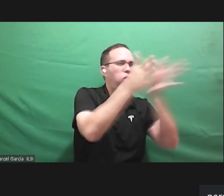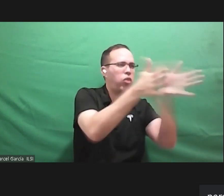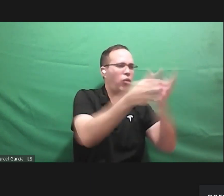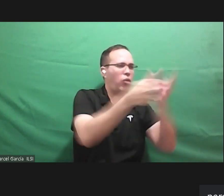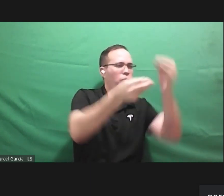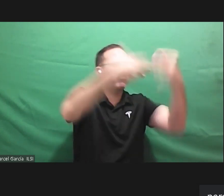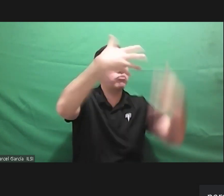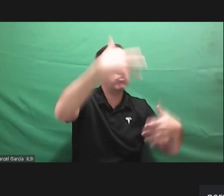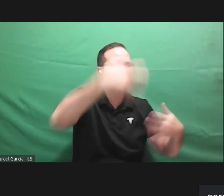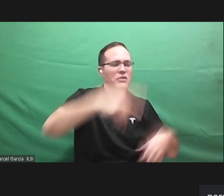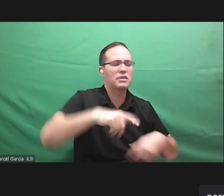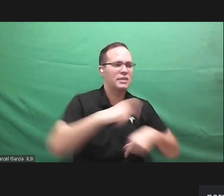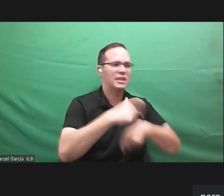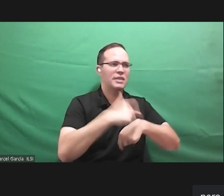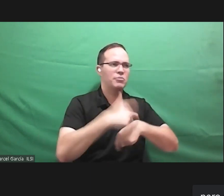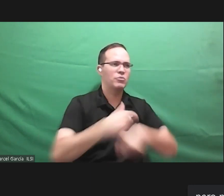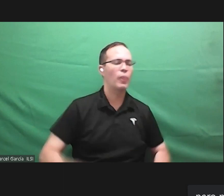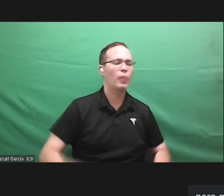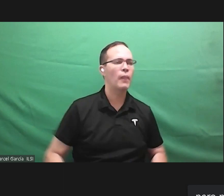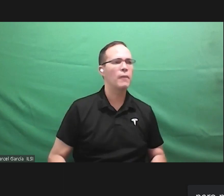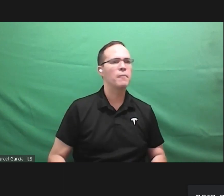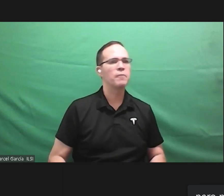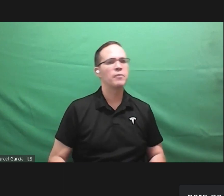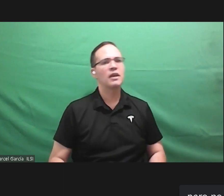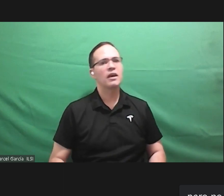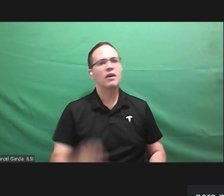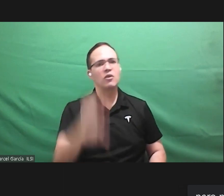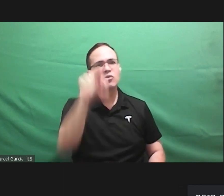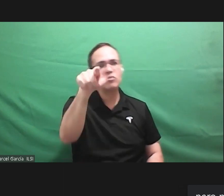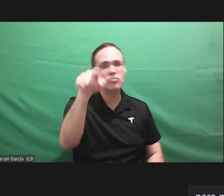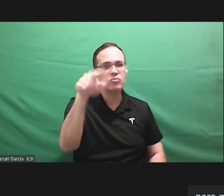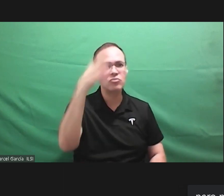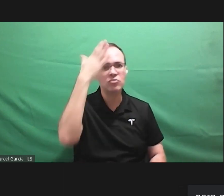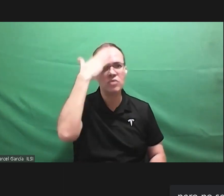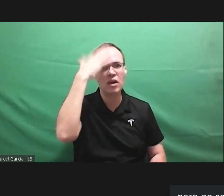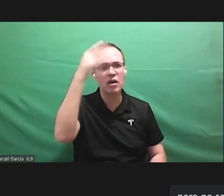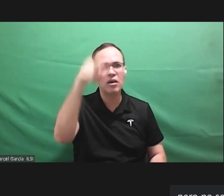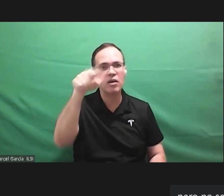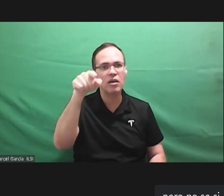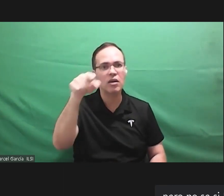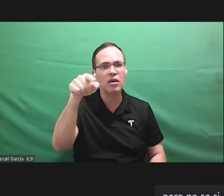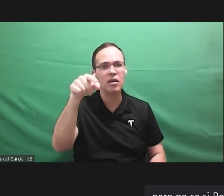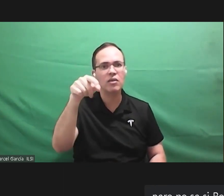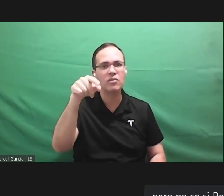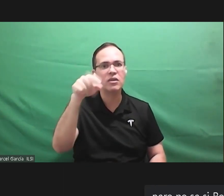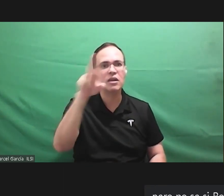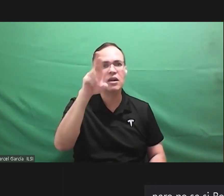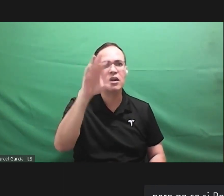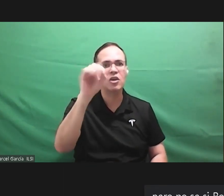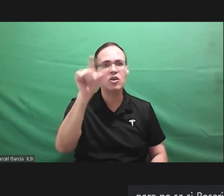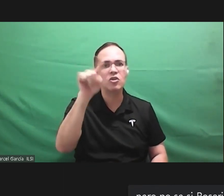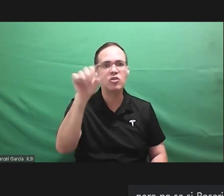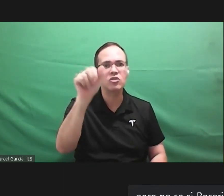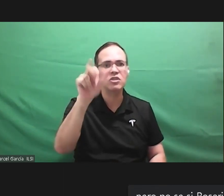sí, no sé si Rosario tienes más informaciones a compartir sobre este tema. Pero...